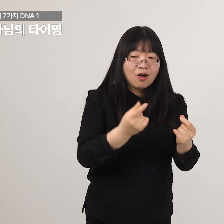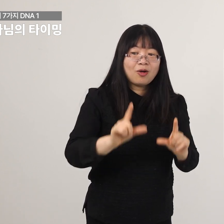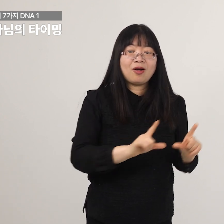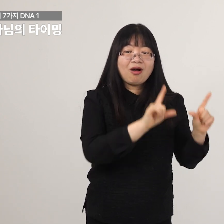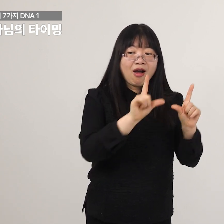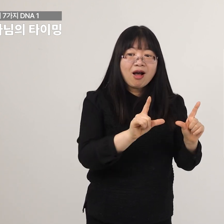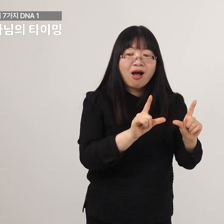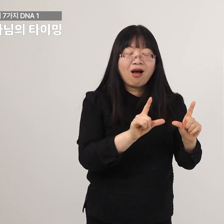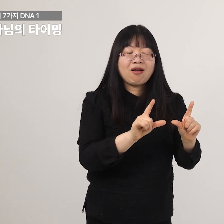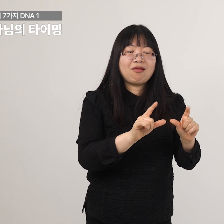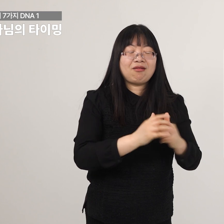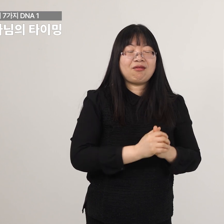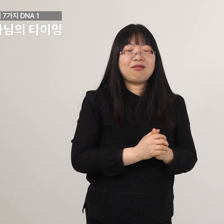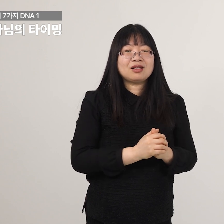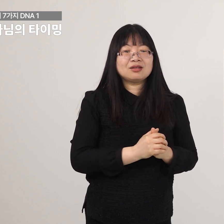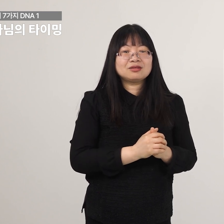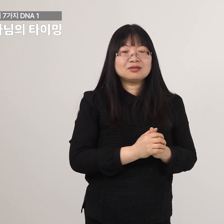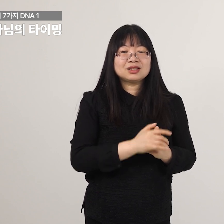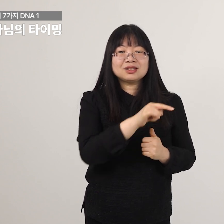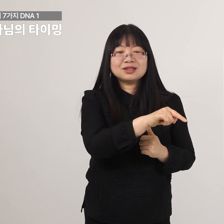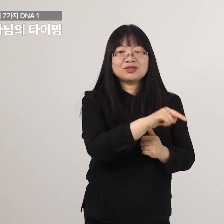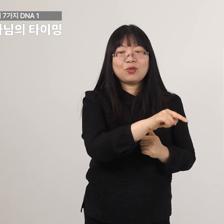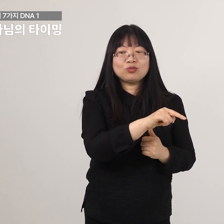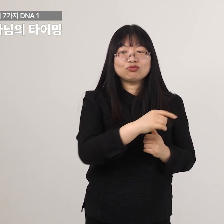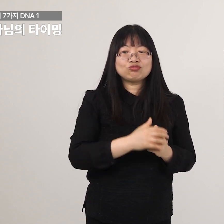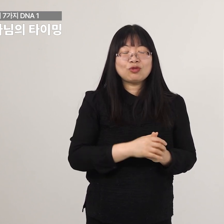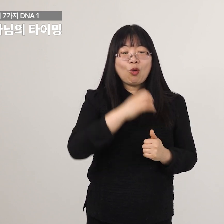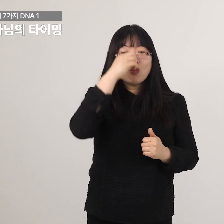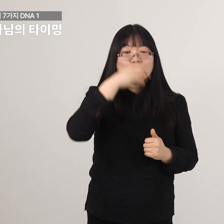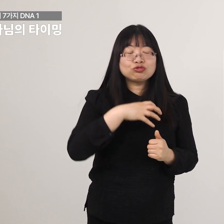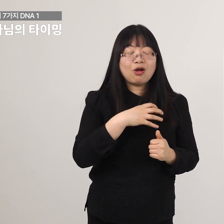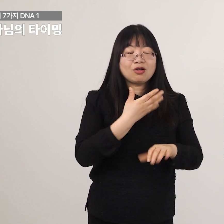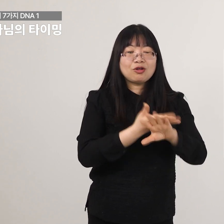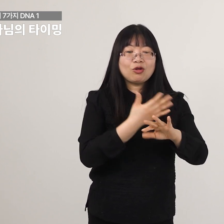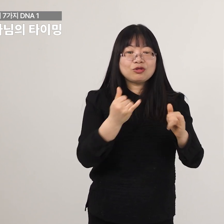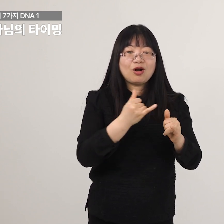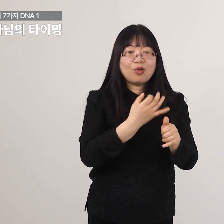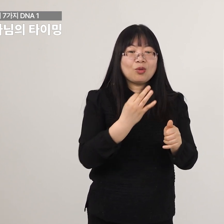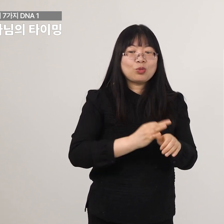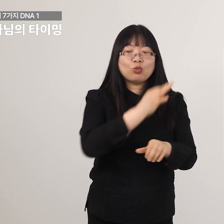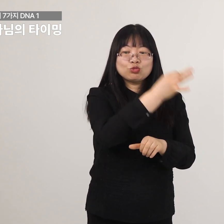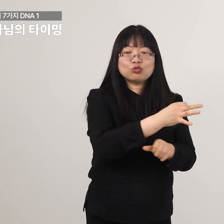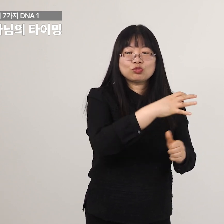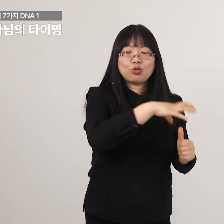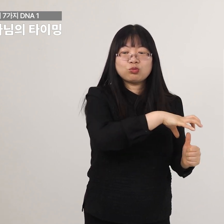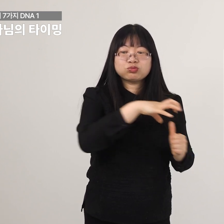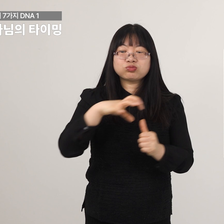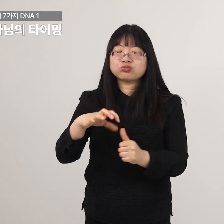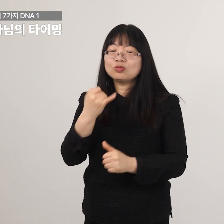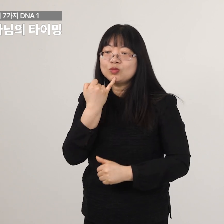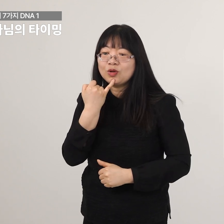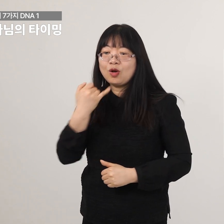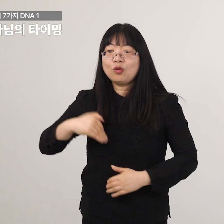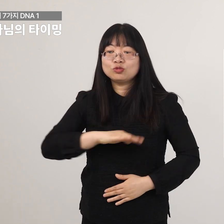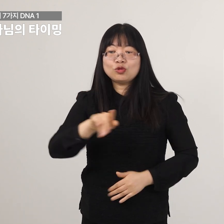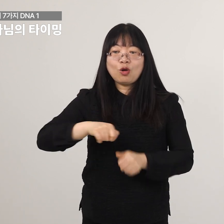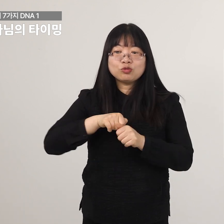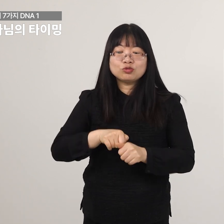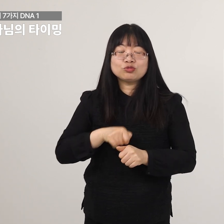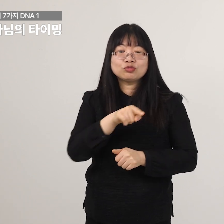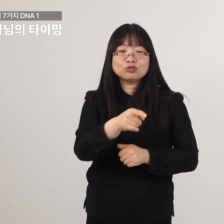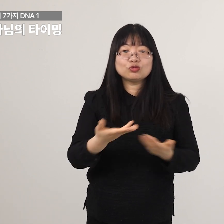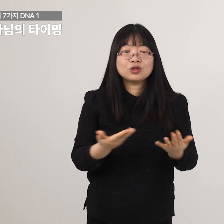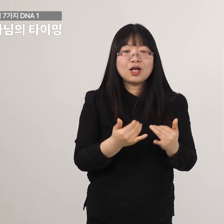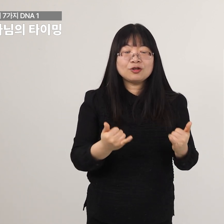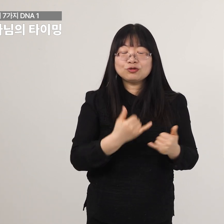나가면 그건 그 용역 사가지고 데려나가도 돼요. 그 우리가 굳이 그